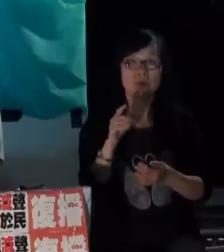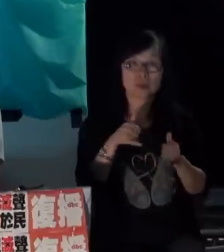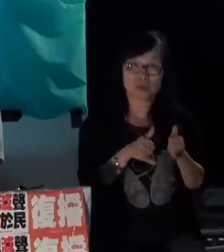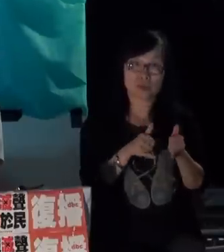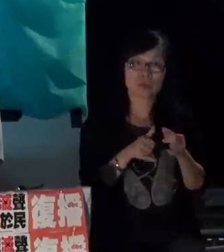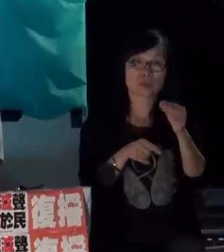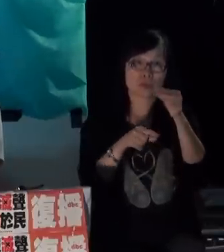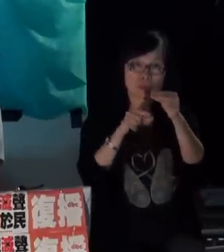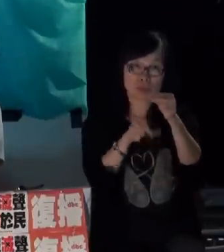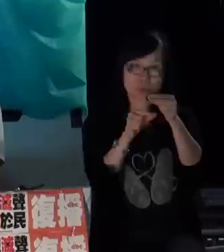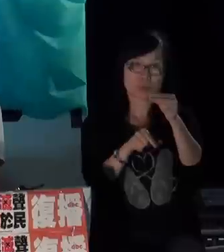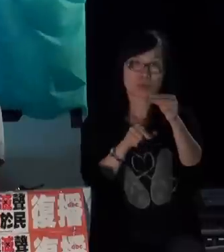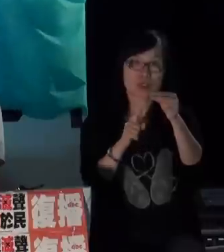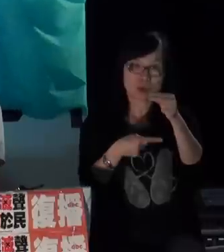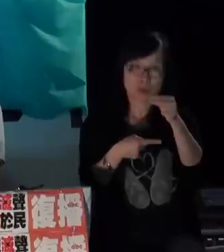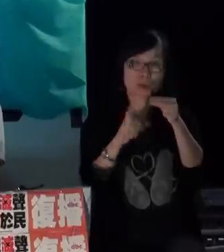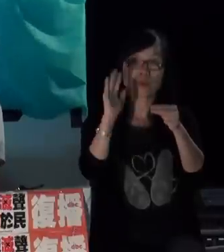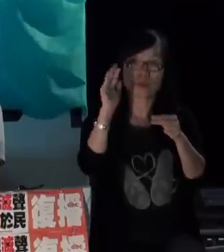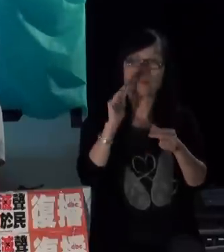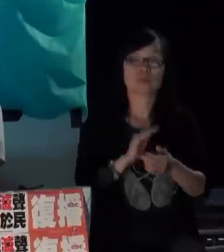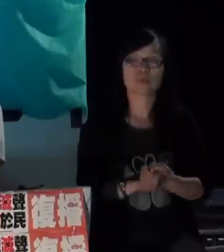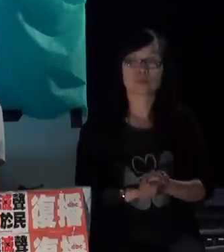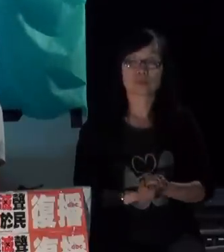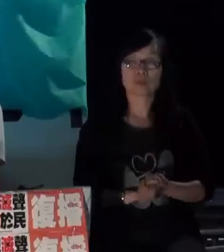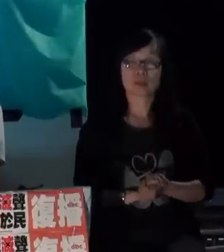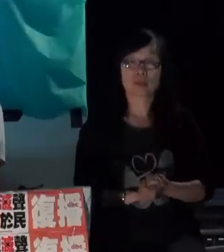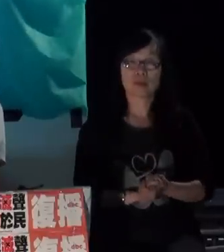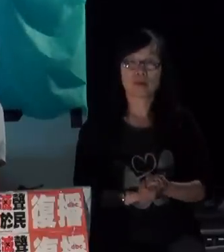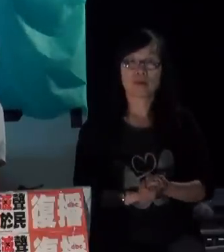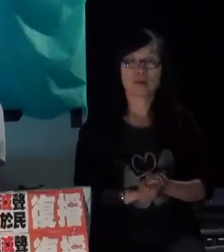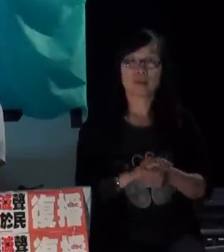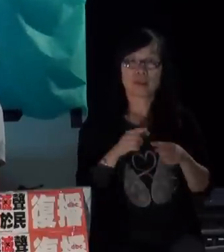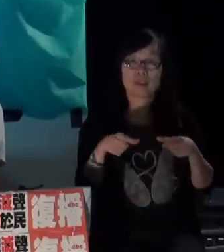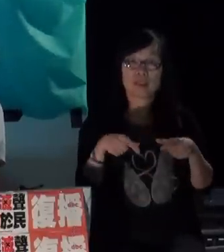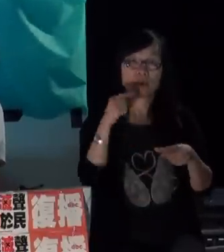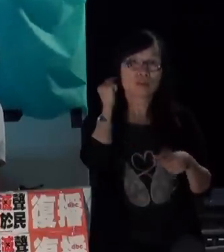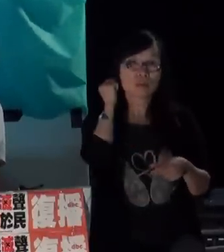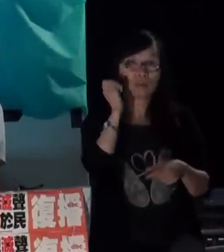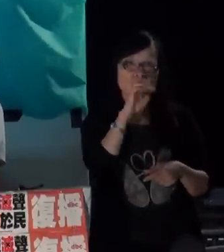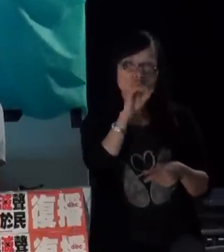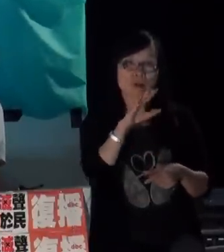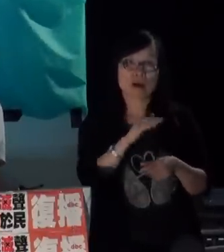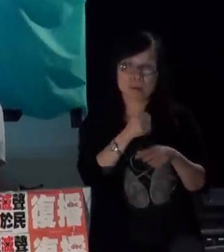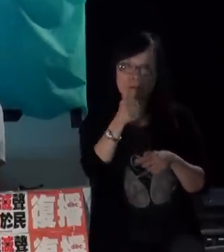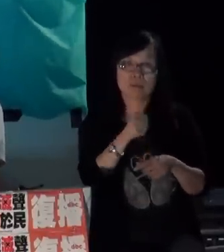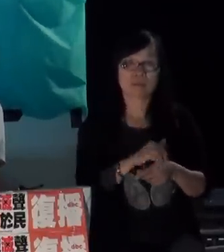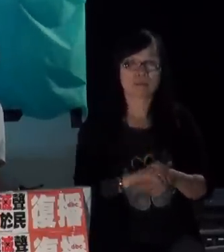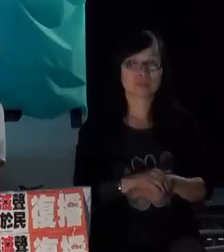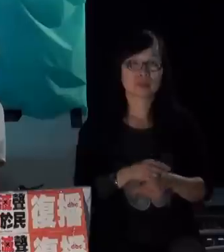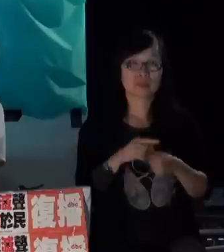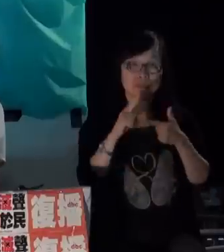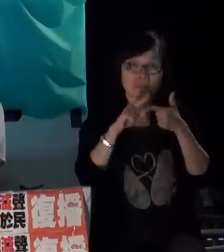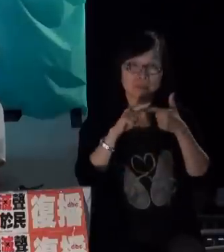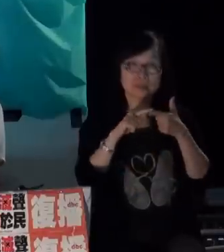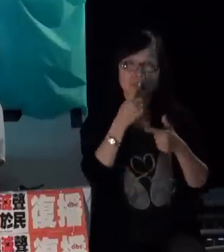到七月都得，七月一號都得。喂，林鄭月娥講嘅算唔算數先？第二，